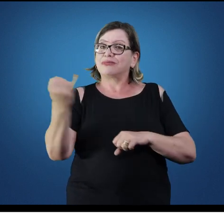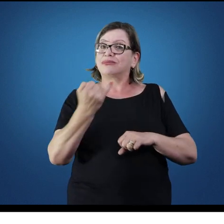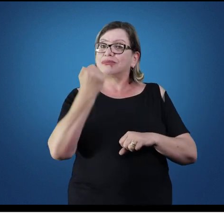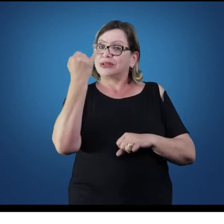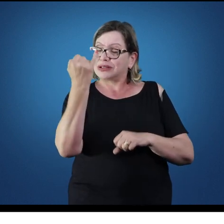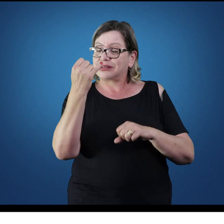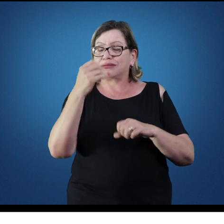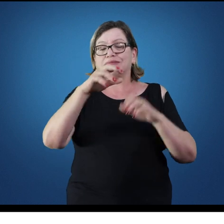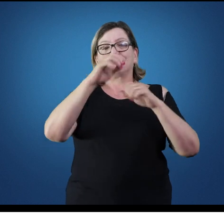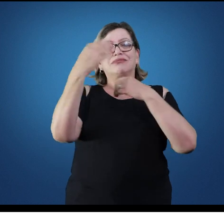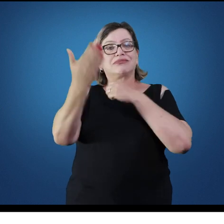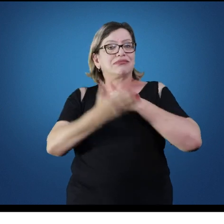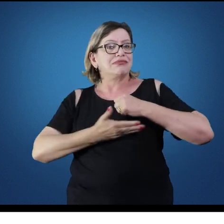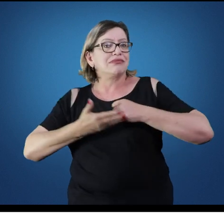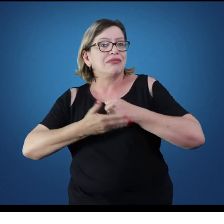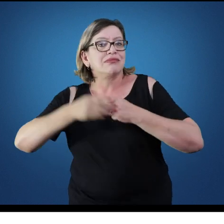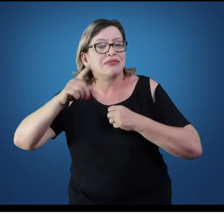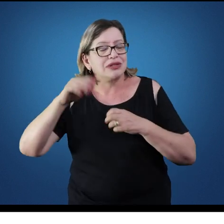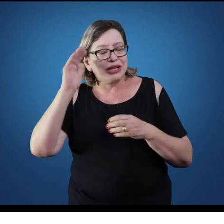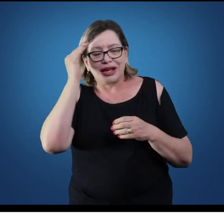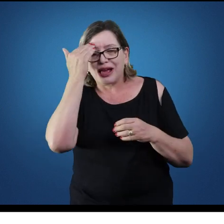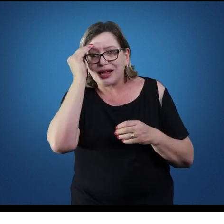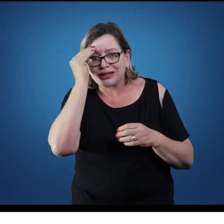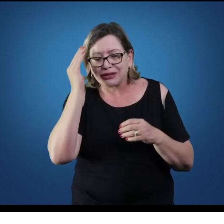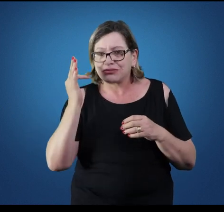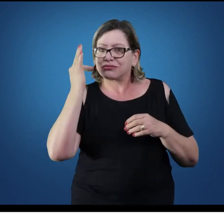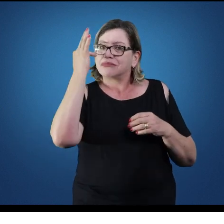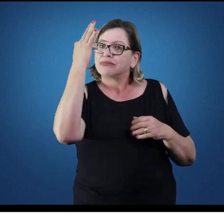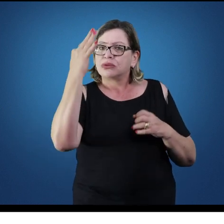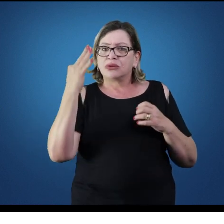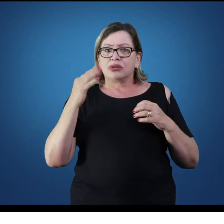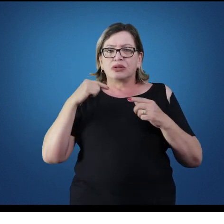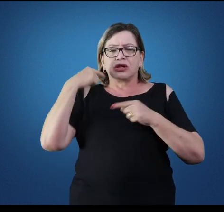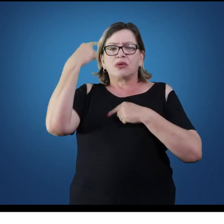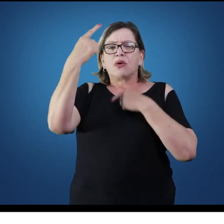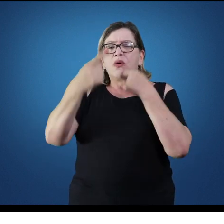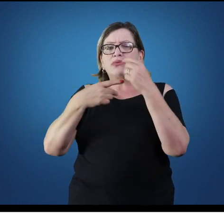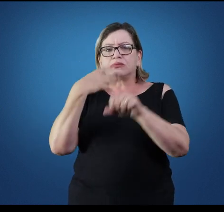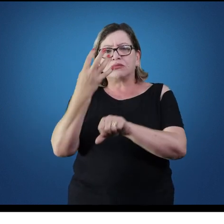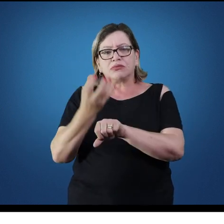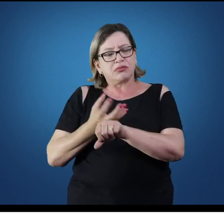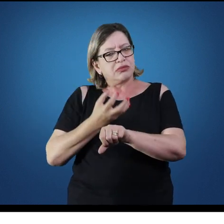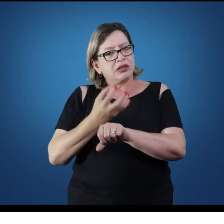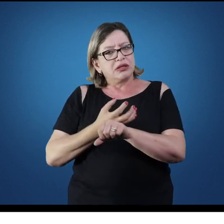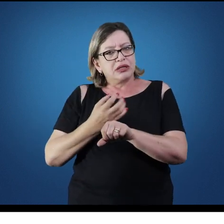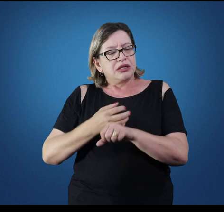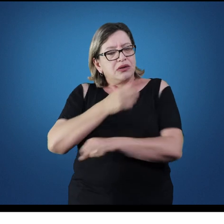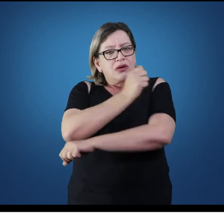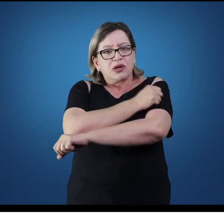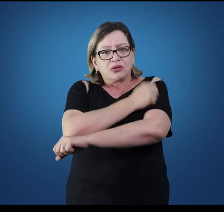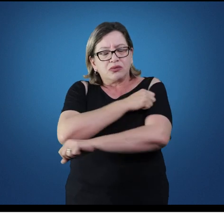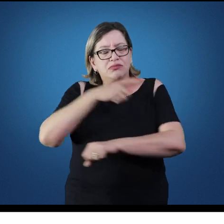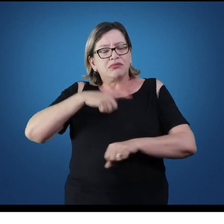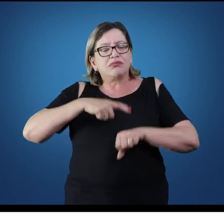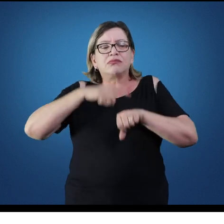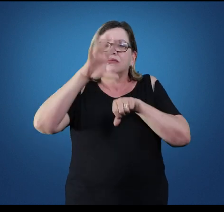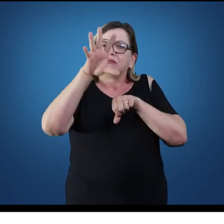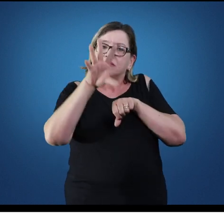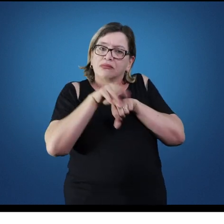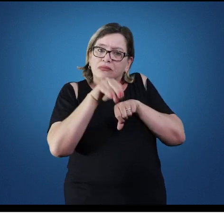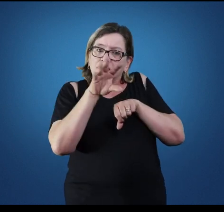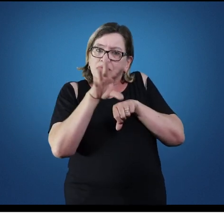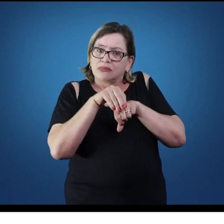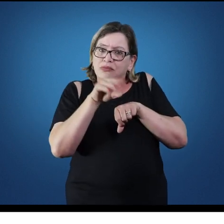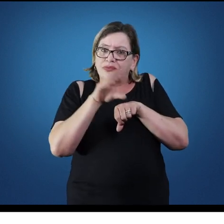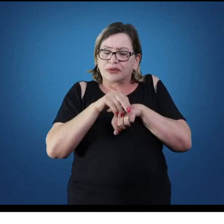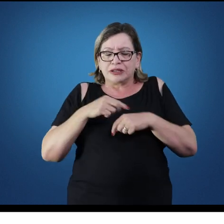é importante o entendimento dela para que no futuro, nas próximas disciplinas, o aluno tenha o conhecimento para